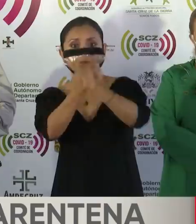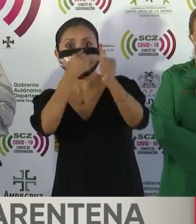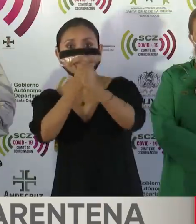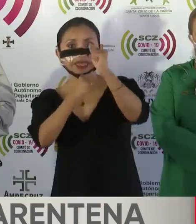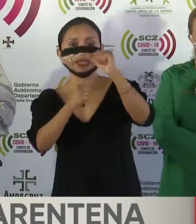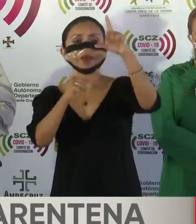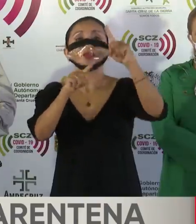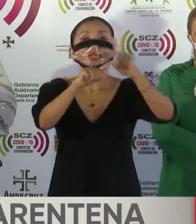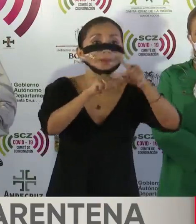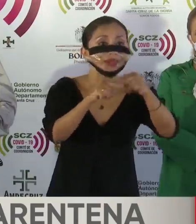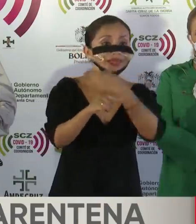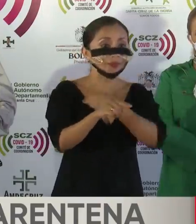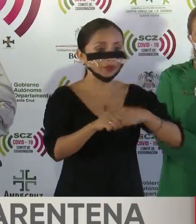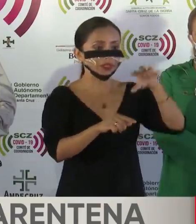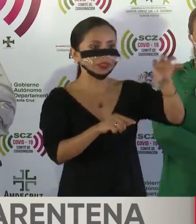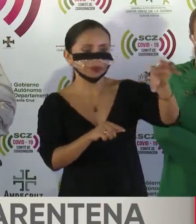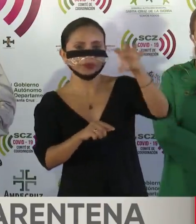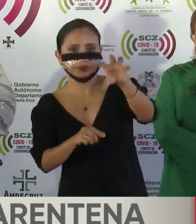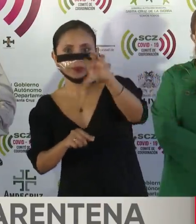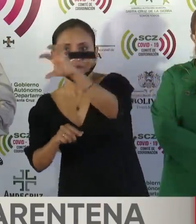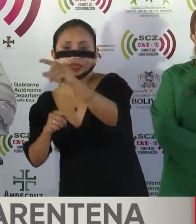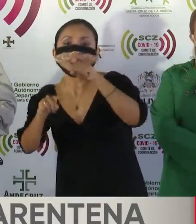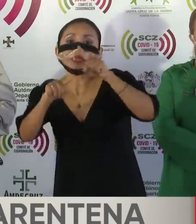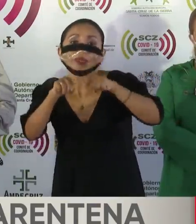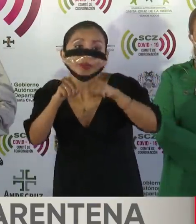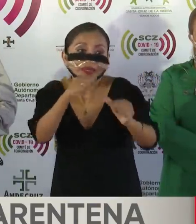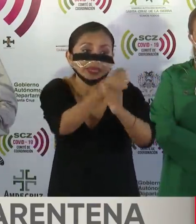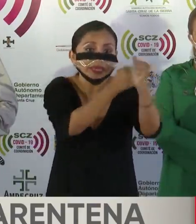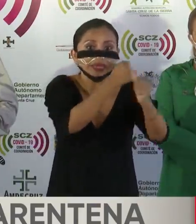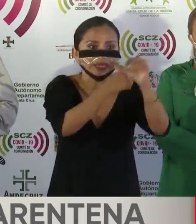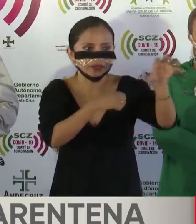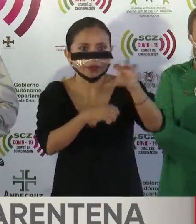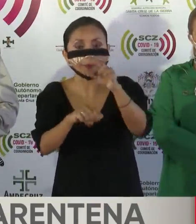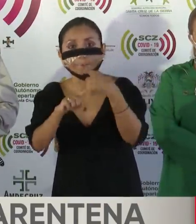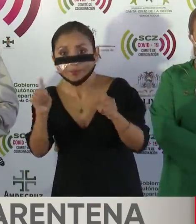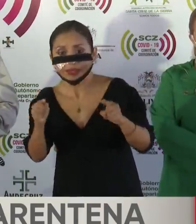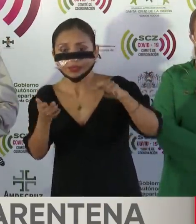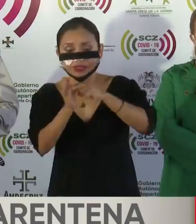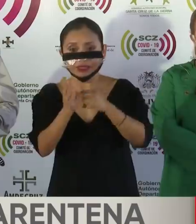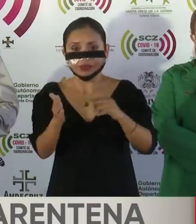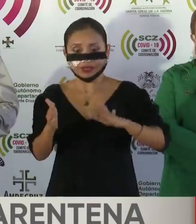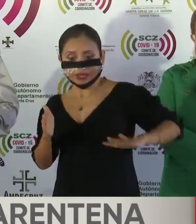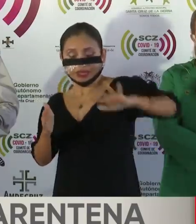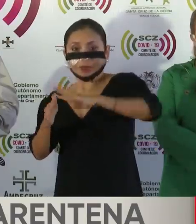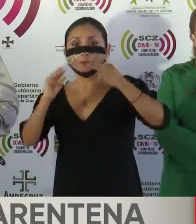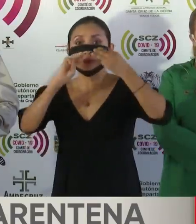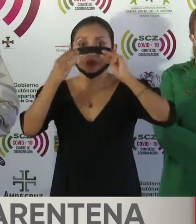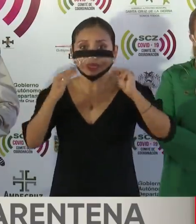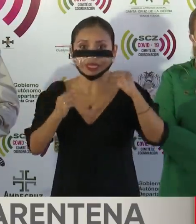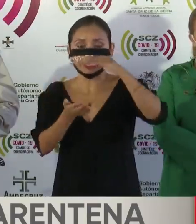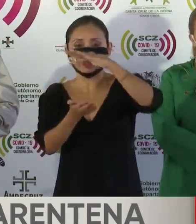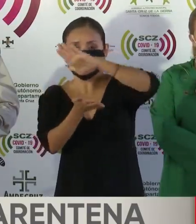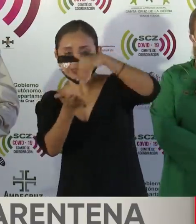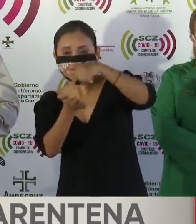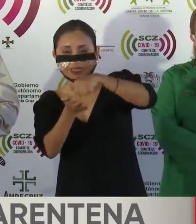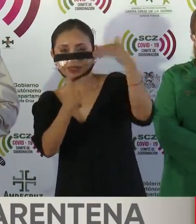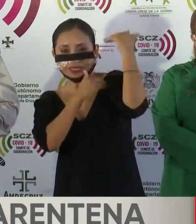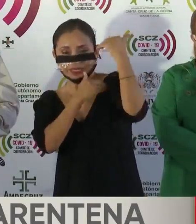mide individualmente por cada municipio. Pese a ello, en el área metropolitana y Montero